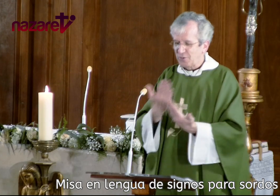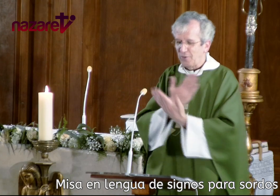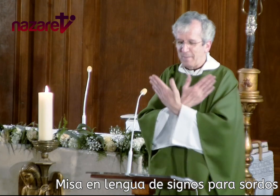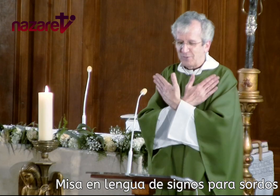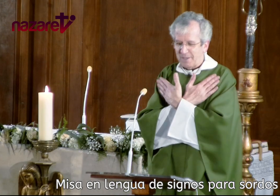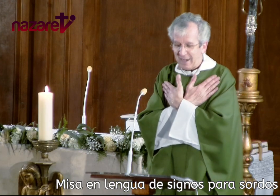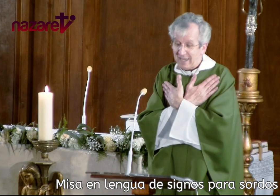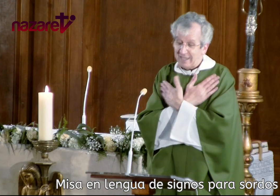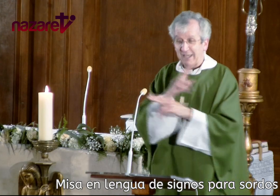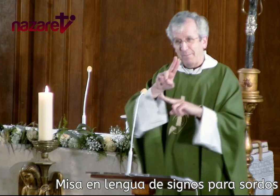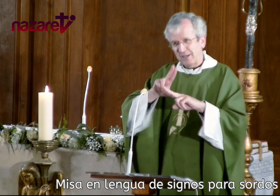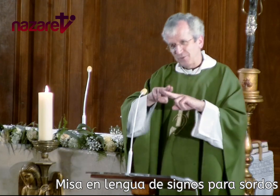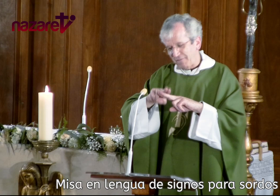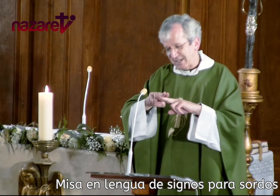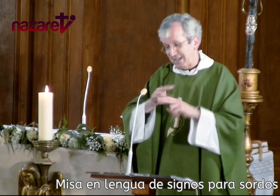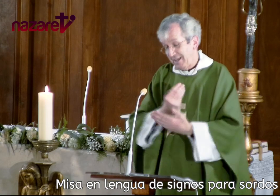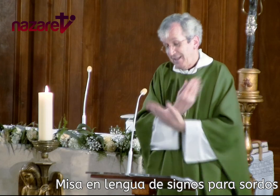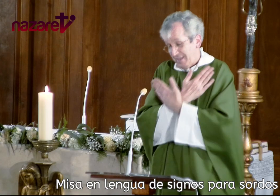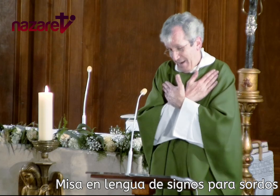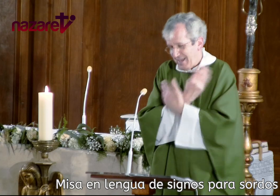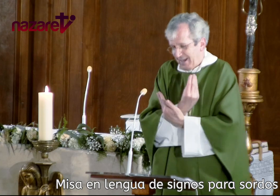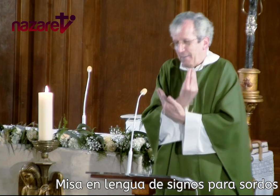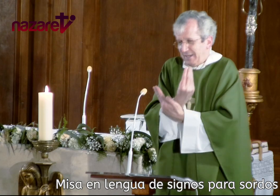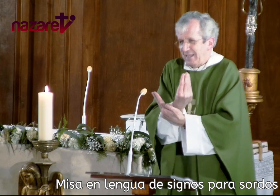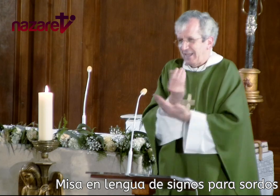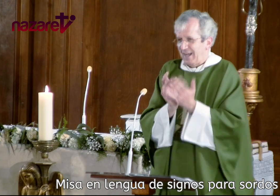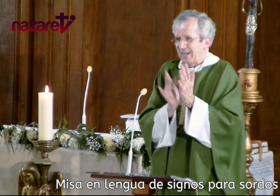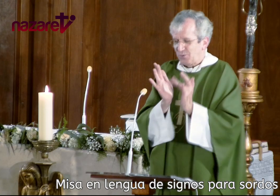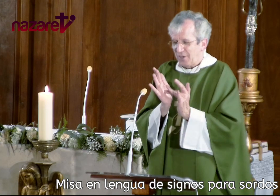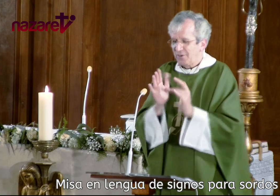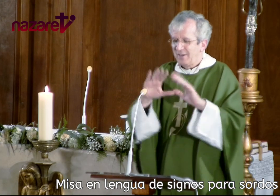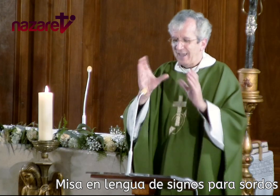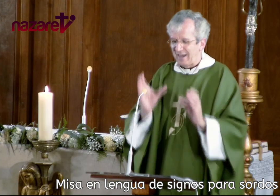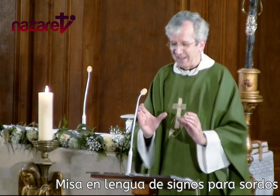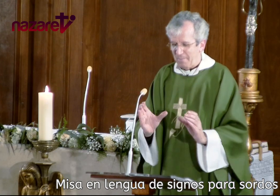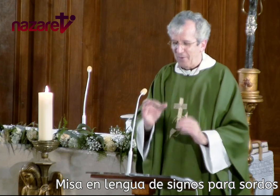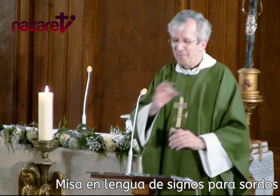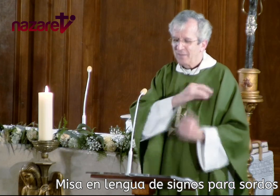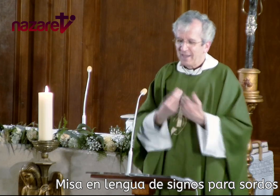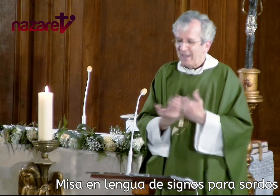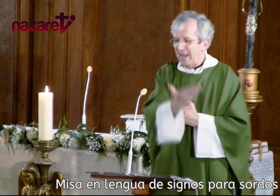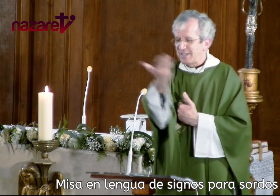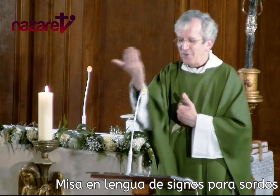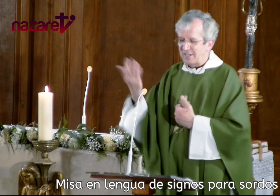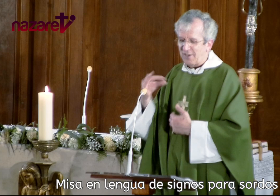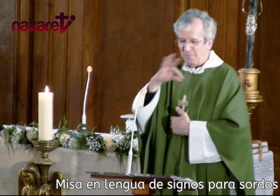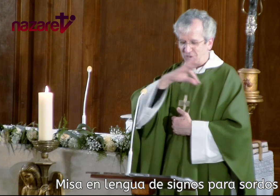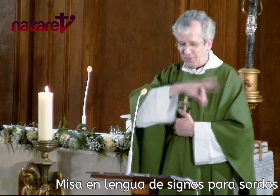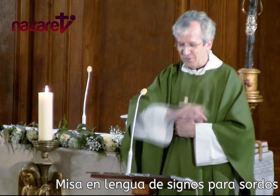todo en manos de maría ya que también es una fiesta de maría que presenta a su hijo en el tema el señor esté con vosotros